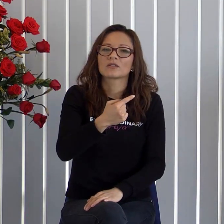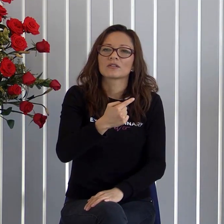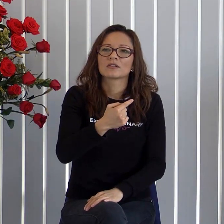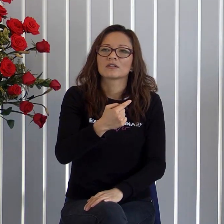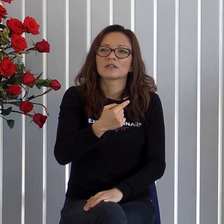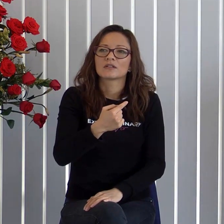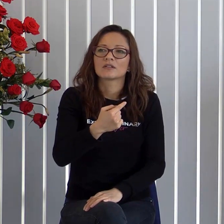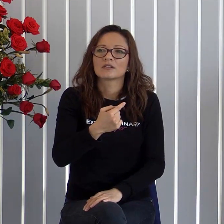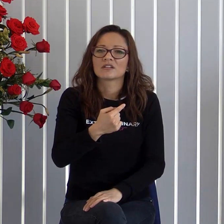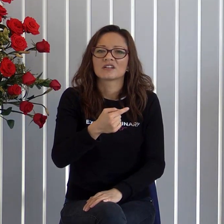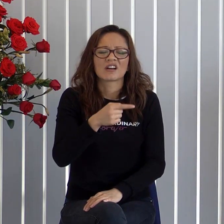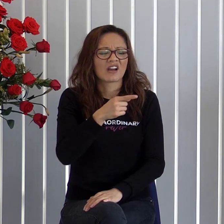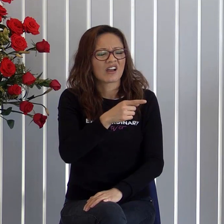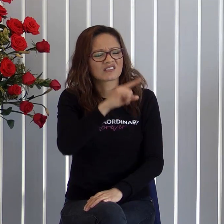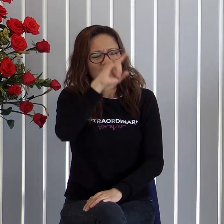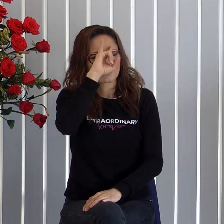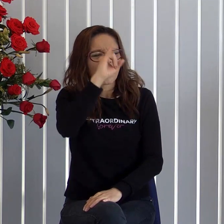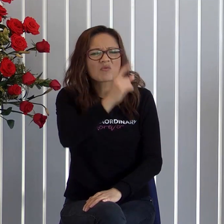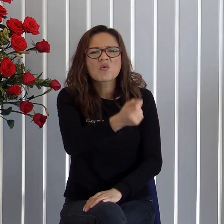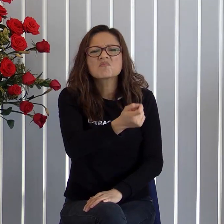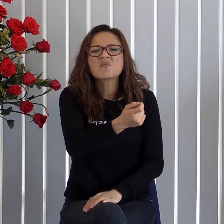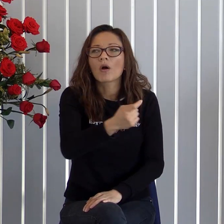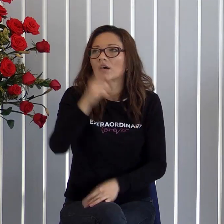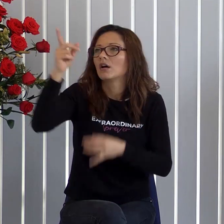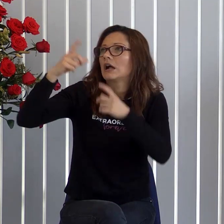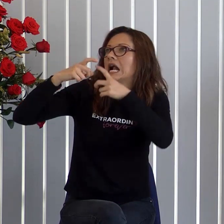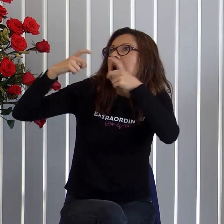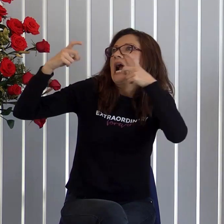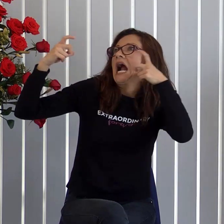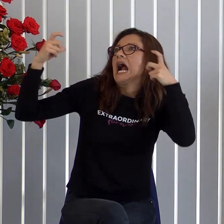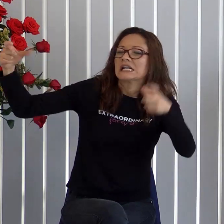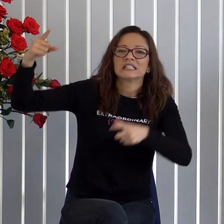Eso es poco diablo para tan grande Dios.